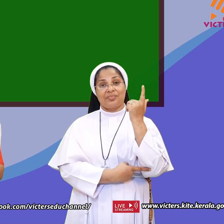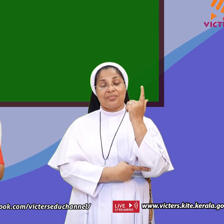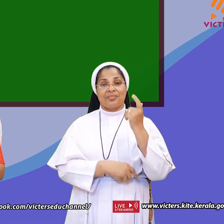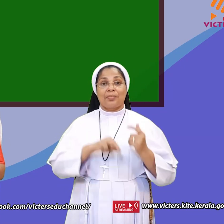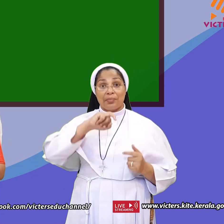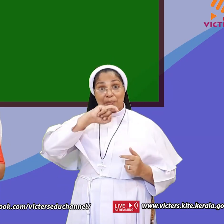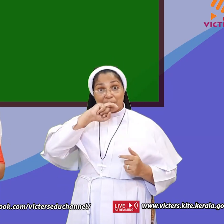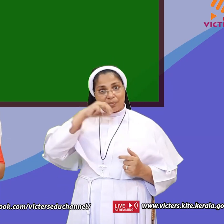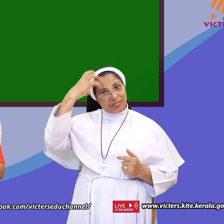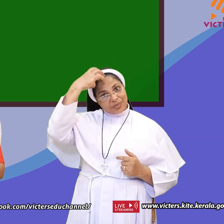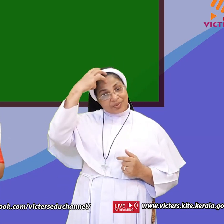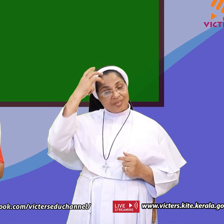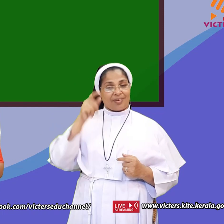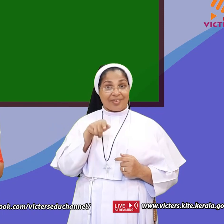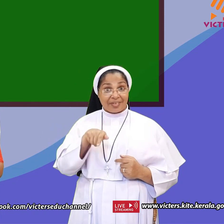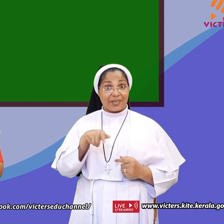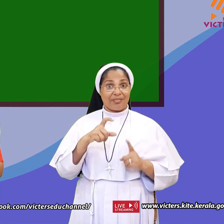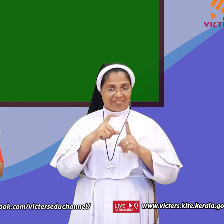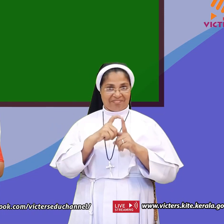മെത്രാൻ്റെ പ്രവൃത്തി